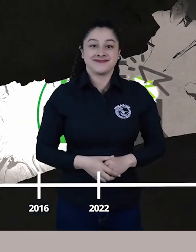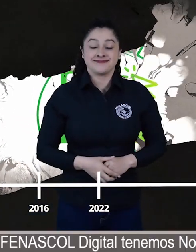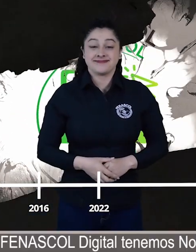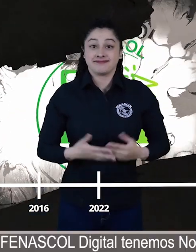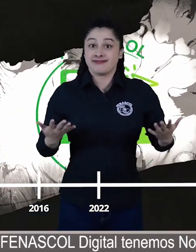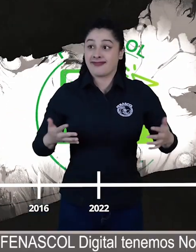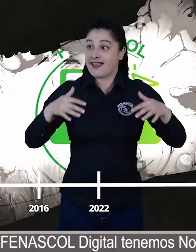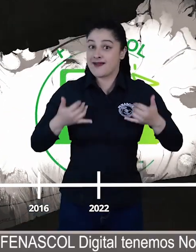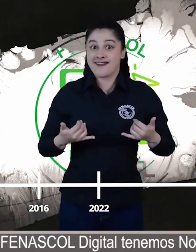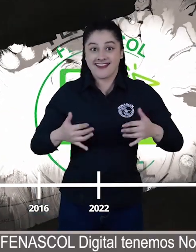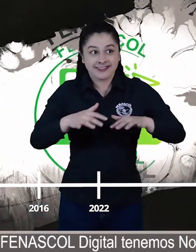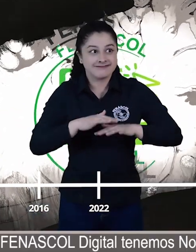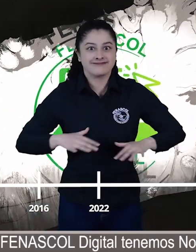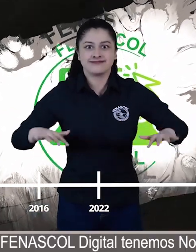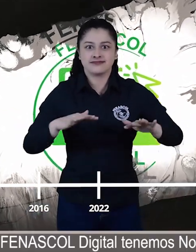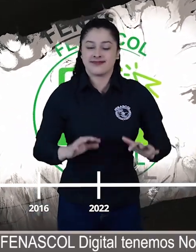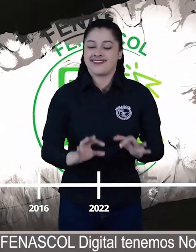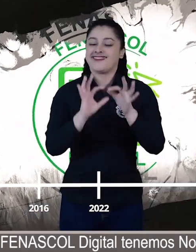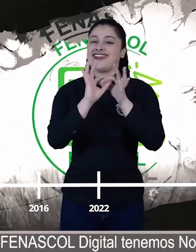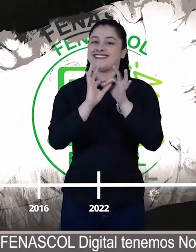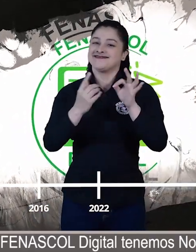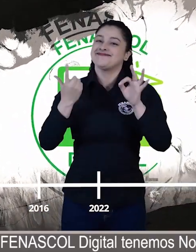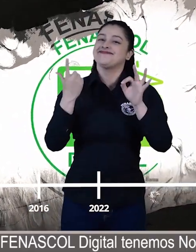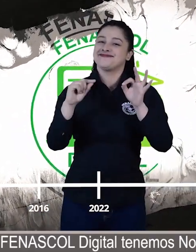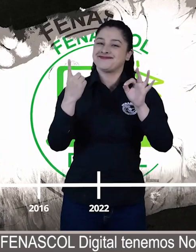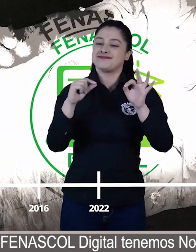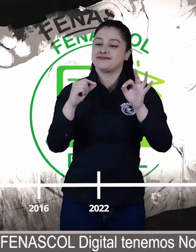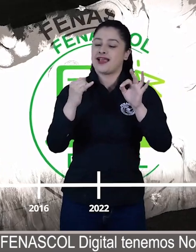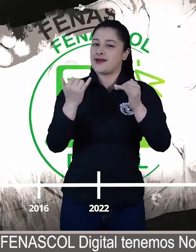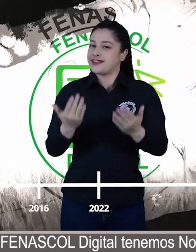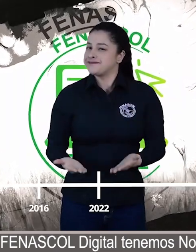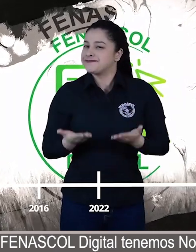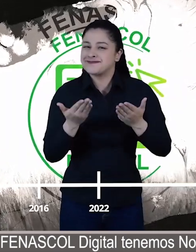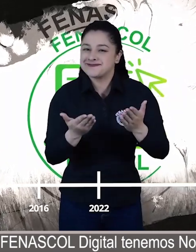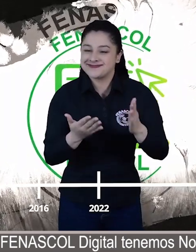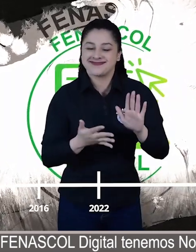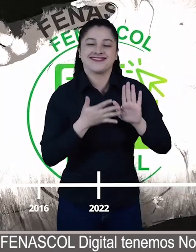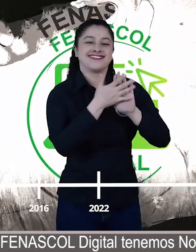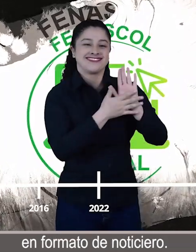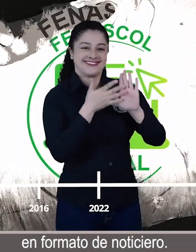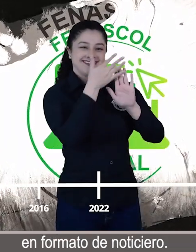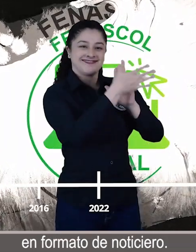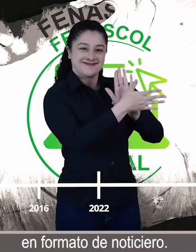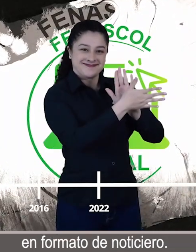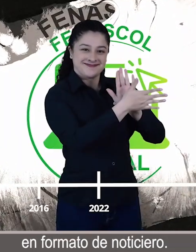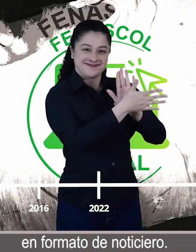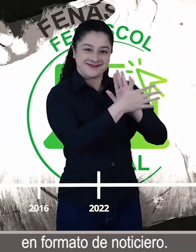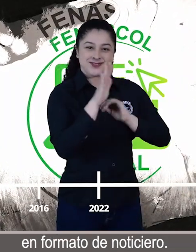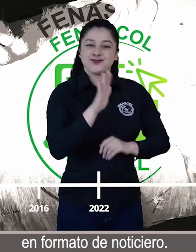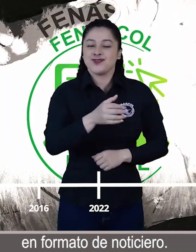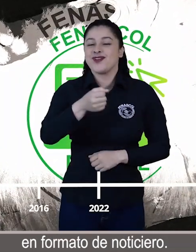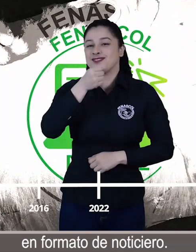Ahora, en Fenascol Digital, tenemos Noticeñales, en formato de noticiero.